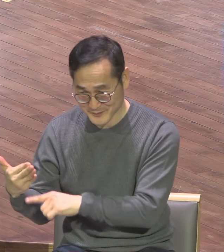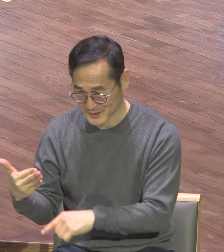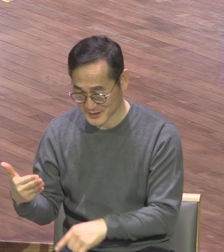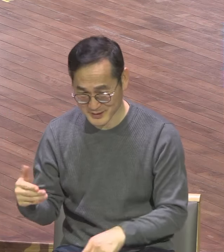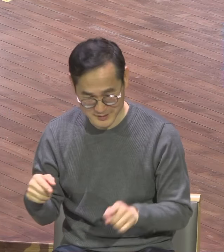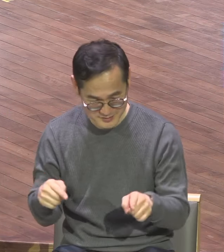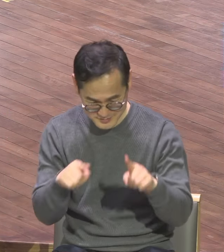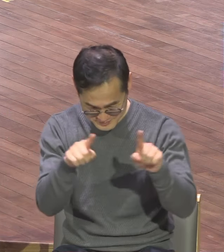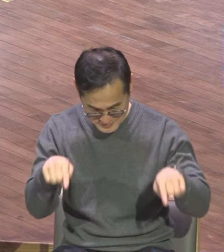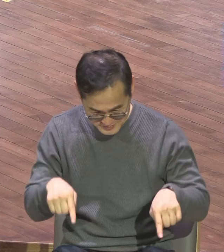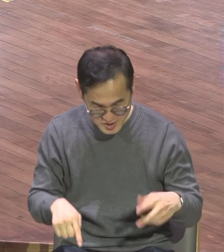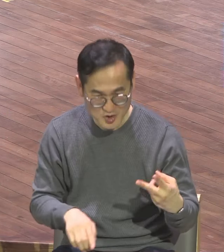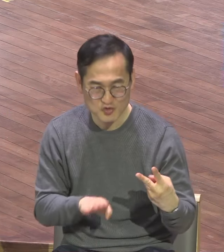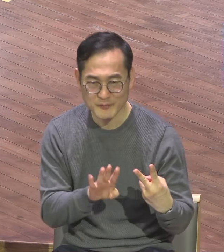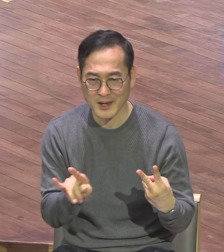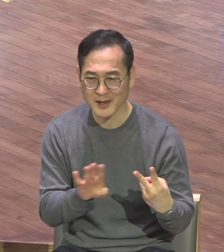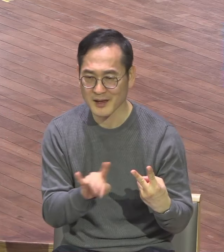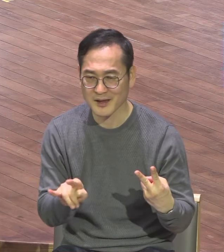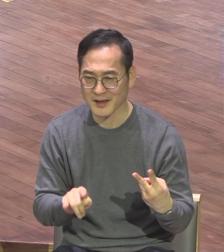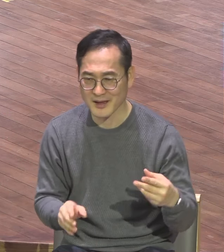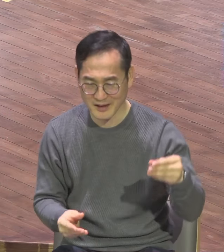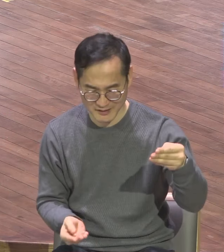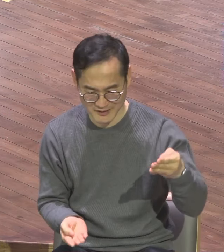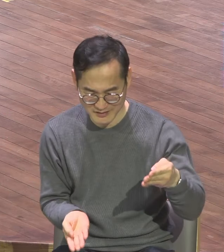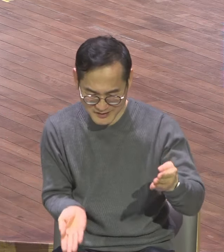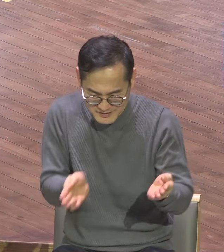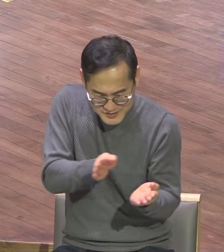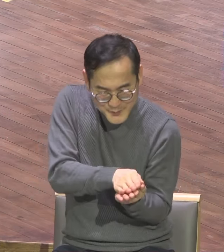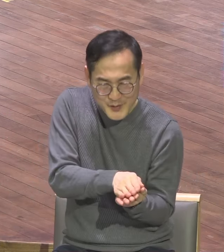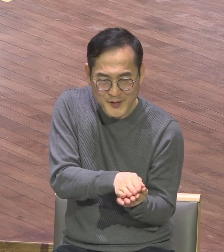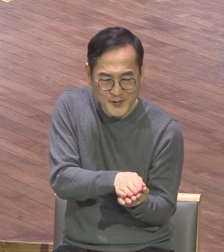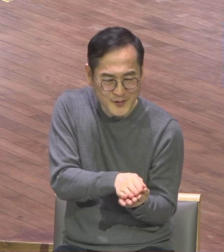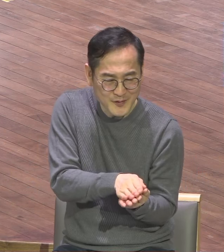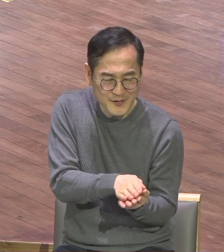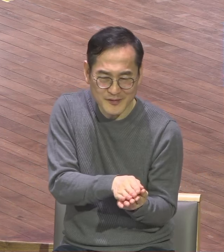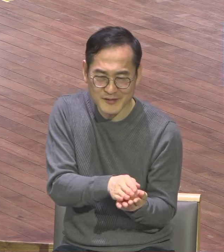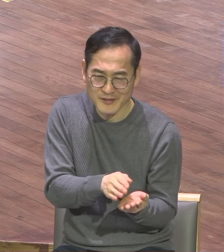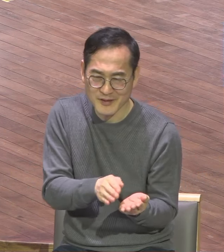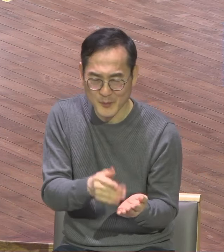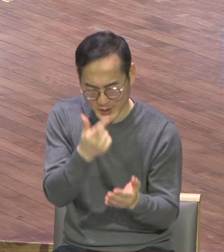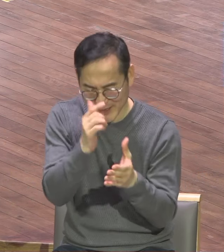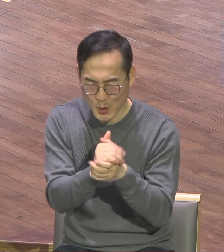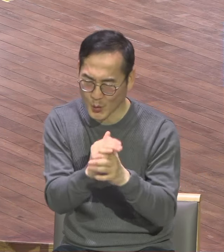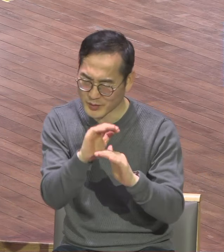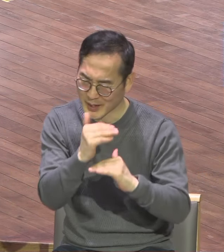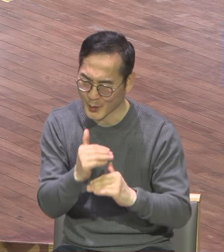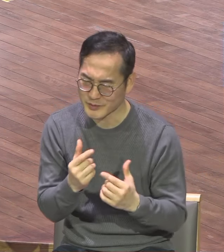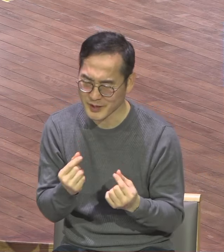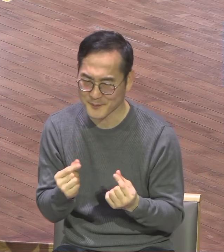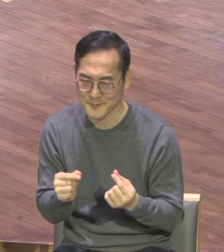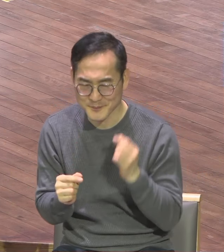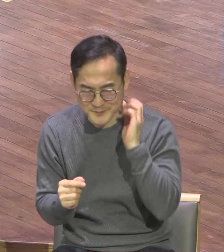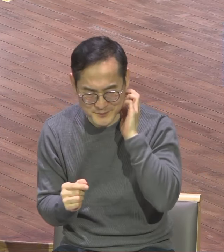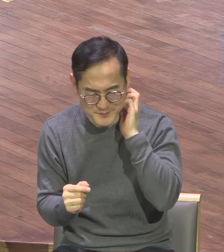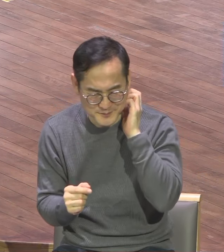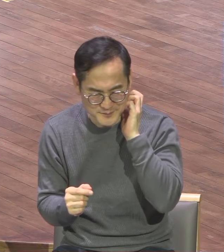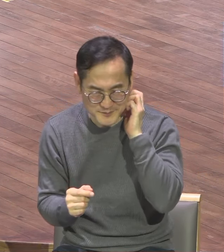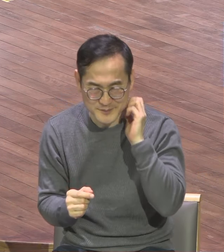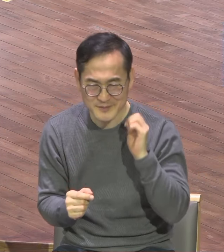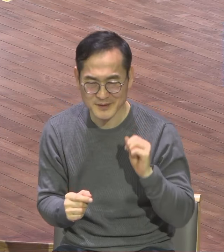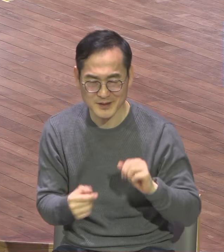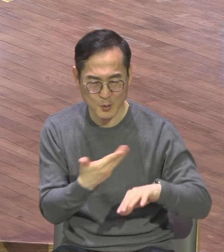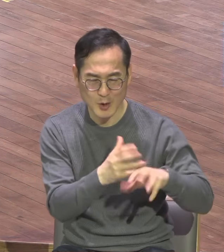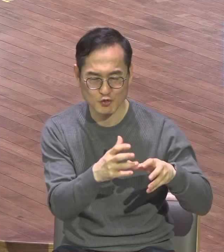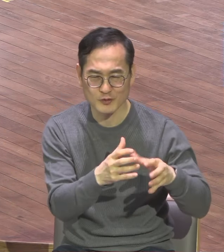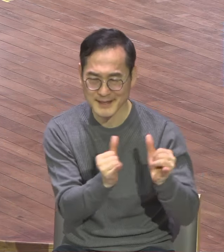딱 접을 수 있도록 그렇게 만듭니다. 이번에는 어느 건별 기도문과 같이 만들도록 지시를 했습니다. 국내 다민족